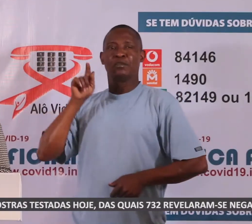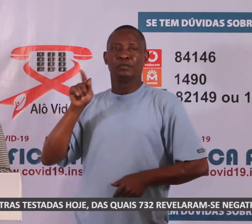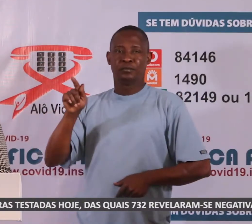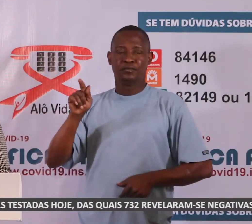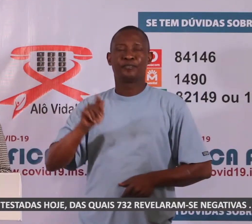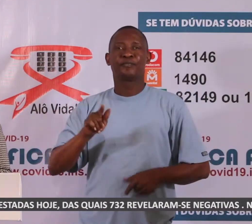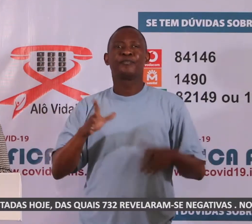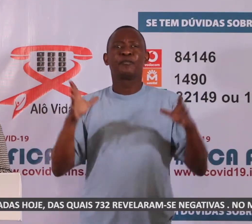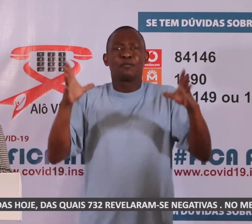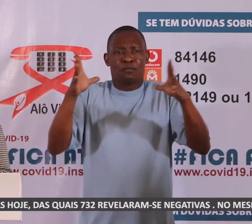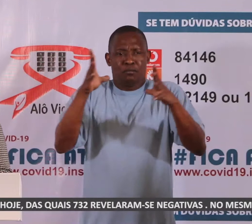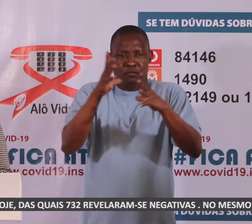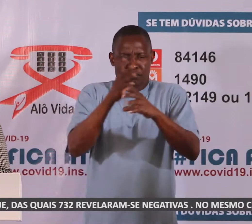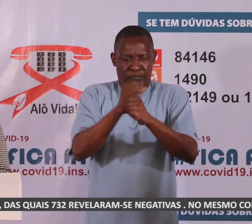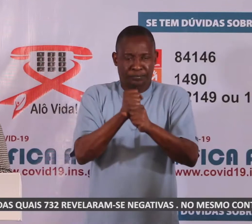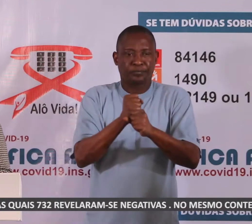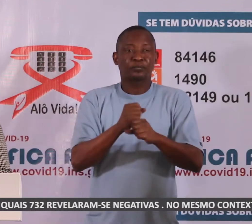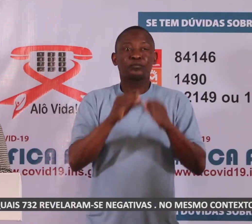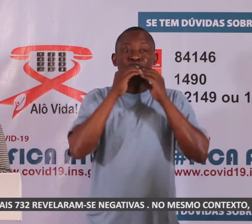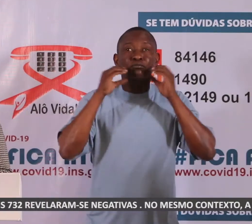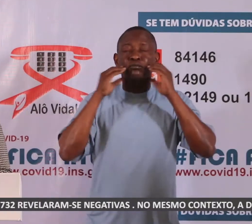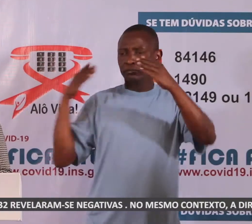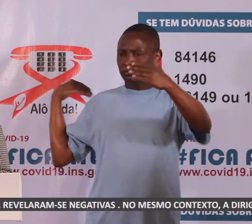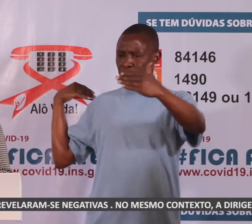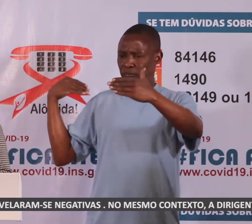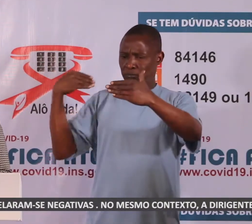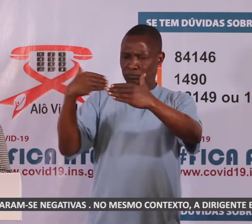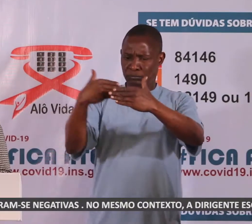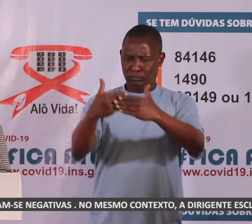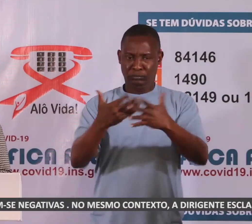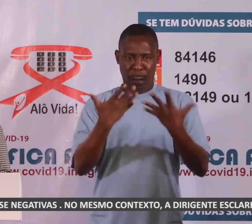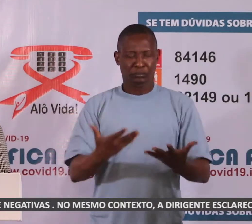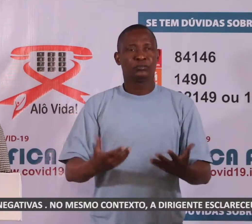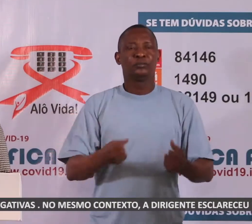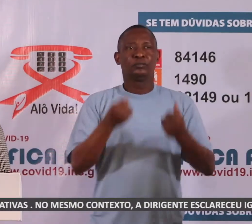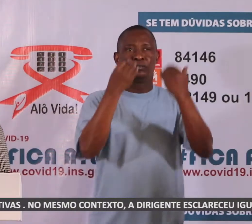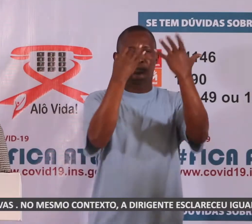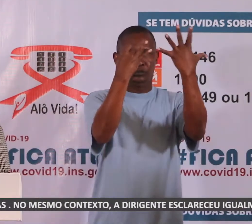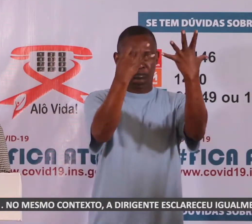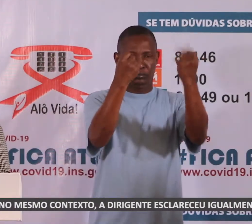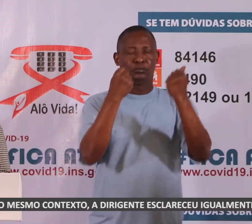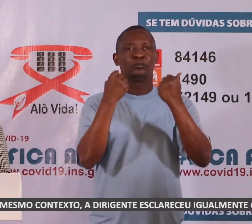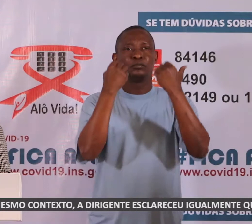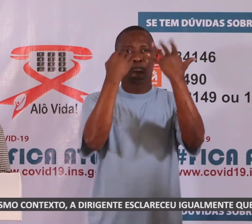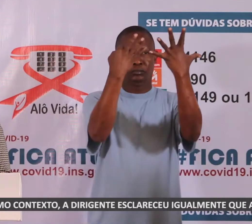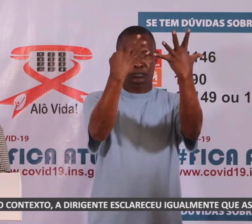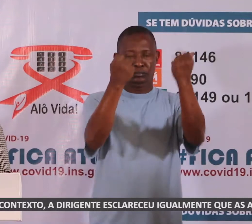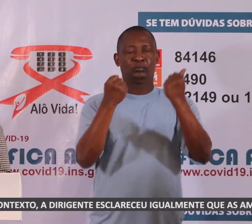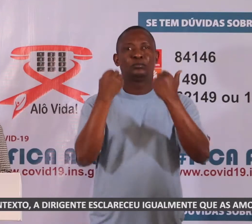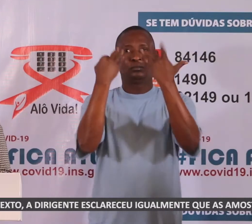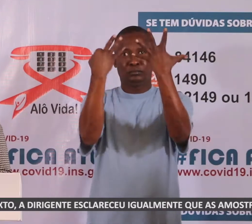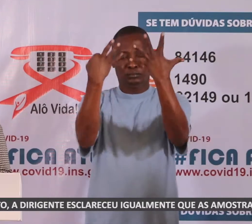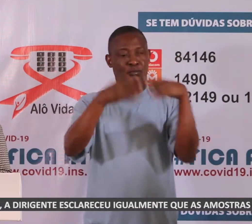Em resumo, o nosso país conta atualmente com 788 casos cumulativos de infecção de